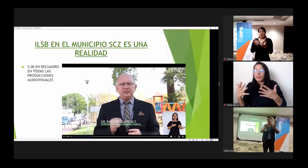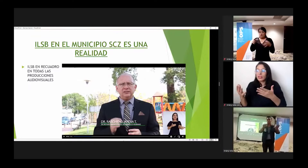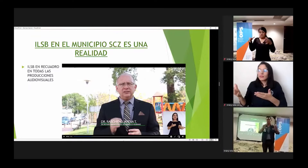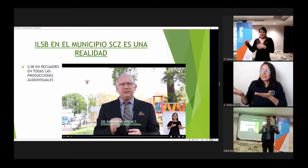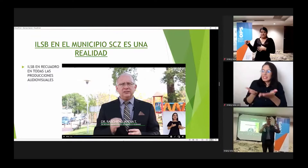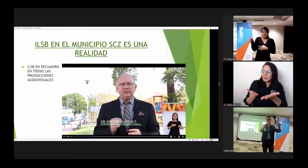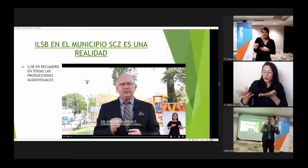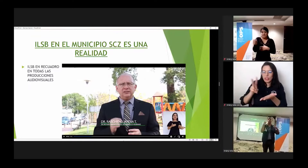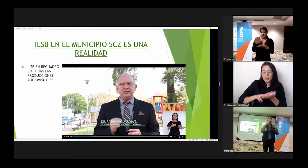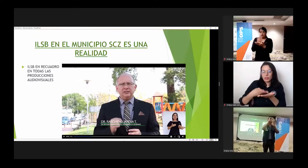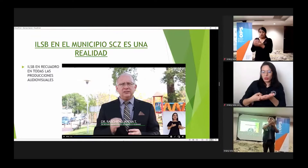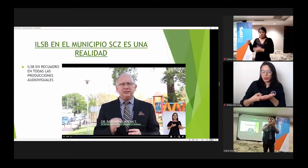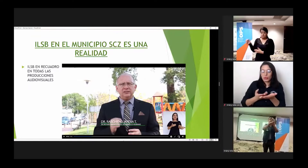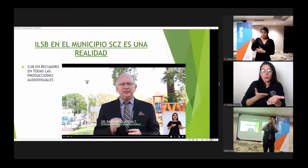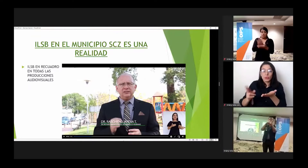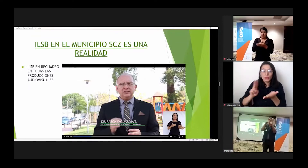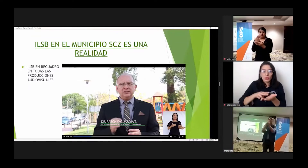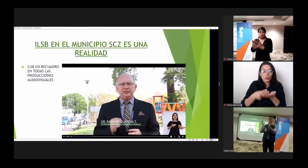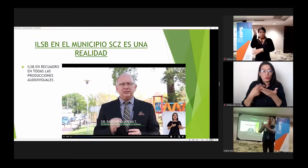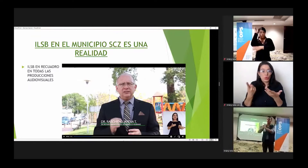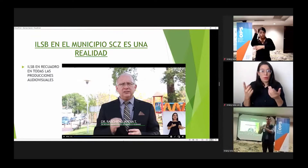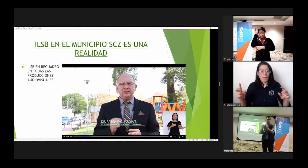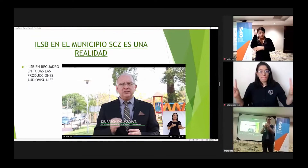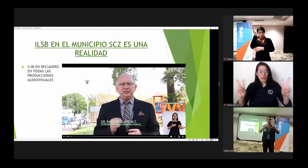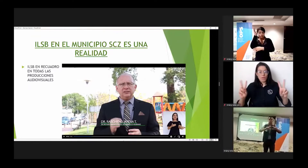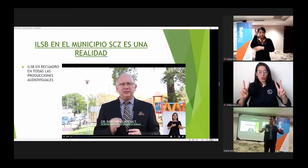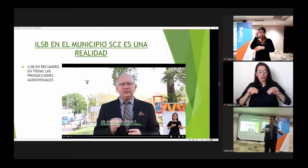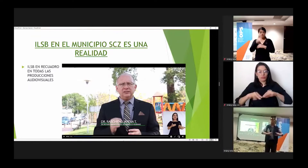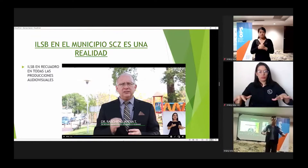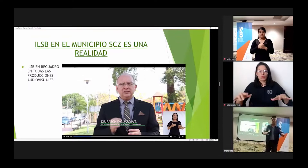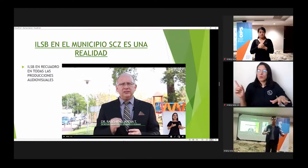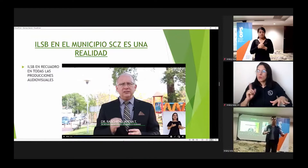interpretación en conferencias en vivo, también a hacer...